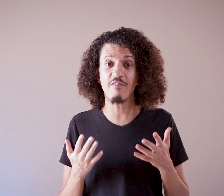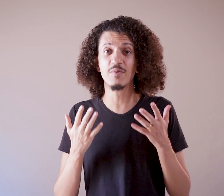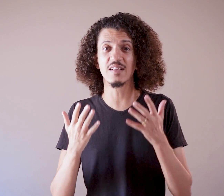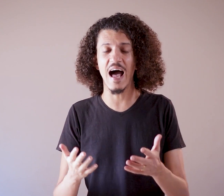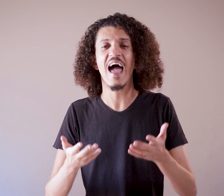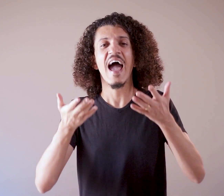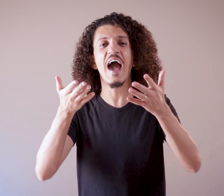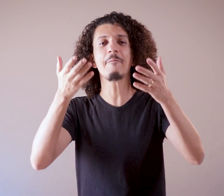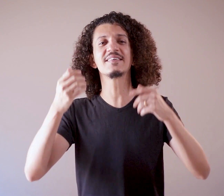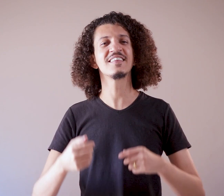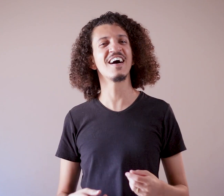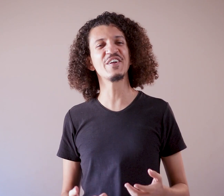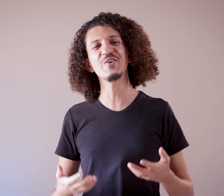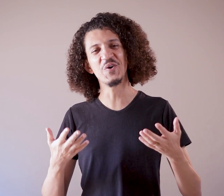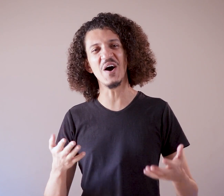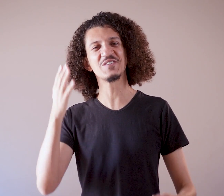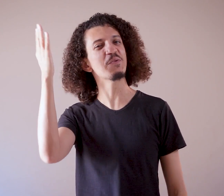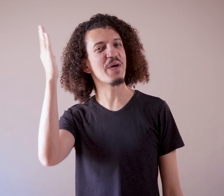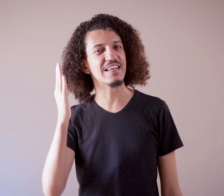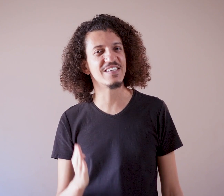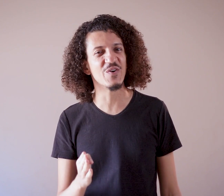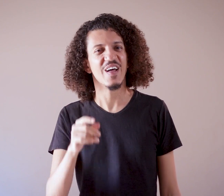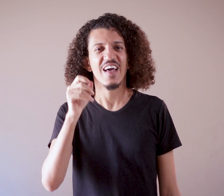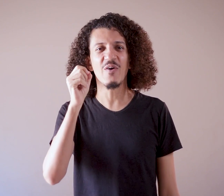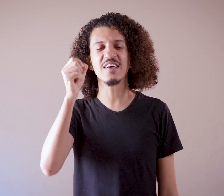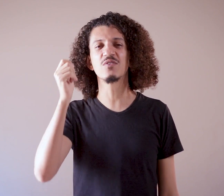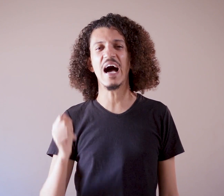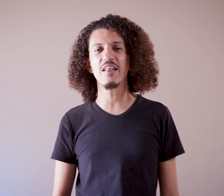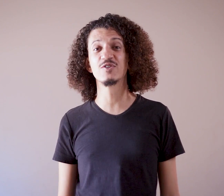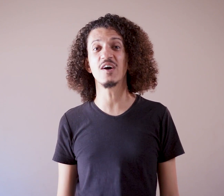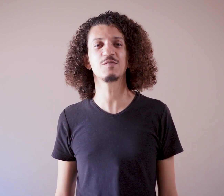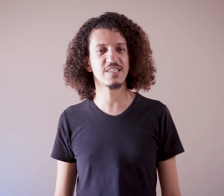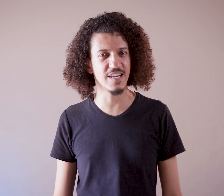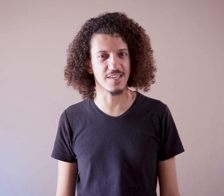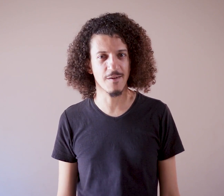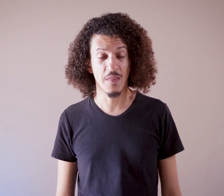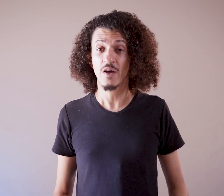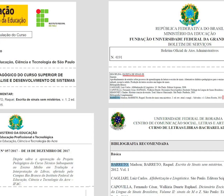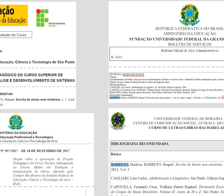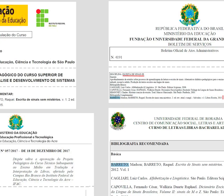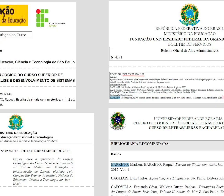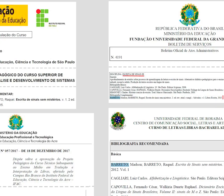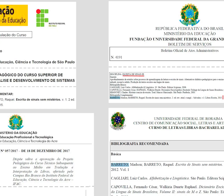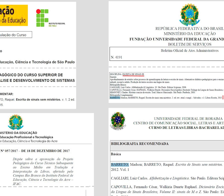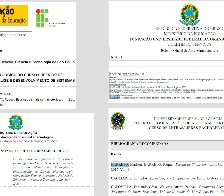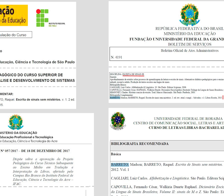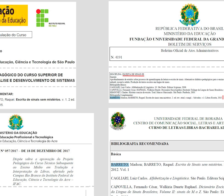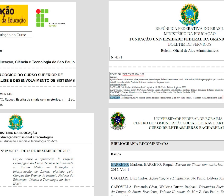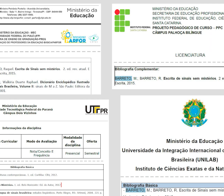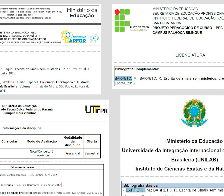estávamos lá, representando o nosso Brasil e o resultado de nossas pesquisas. Nosso livro acabou se tornando